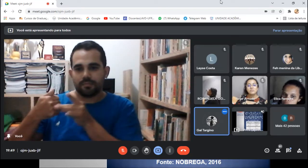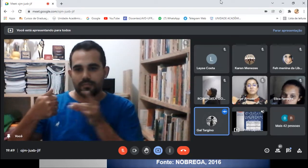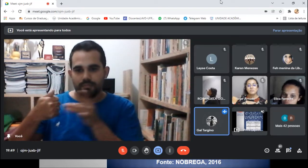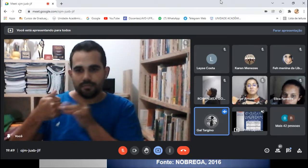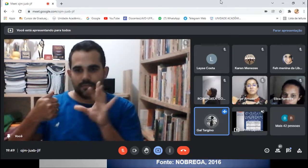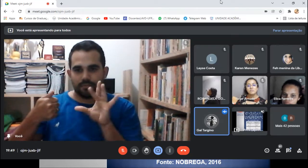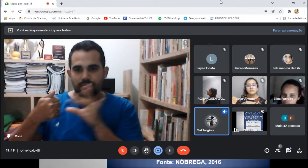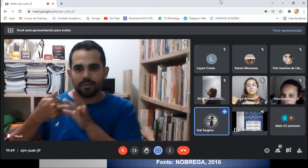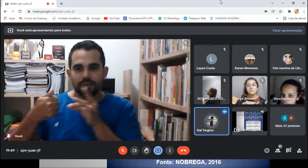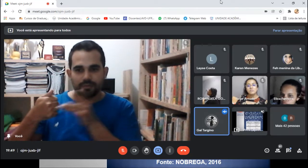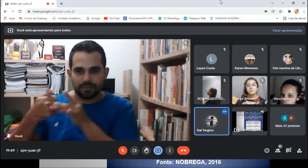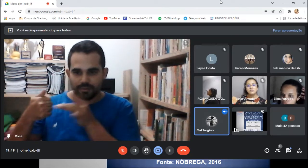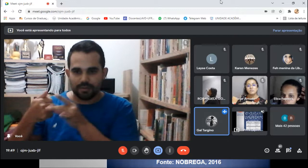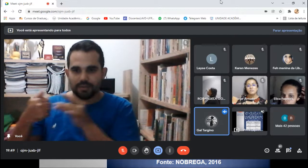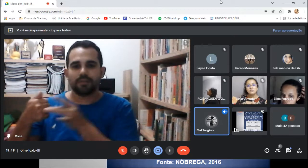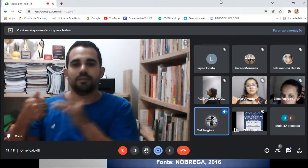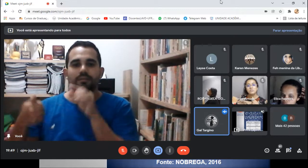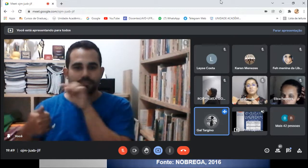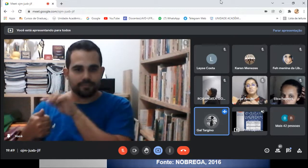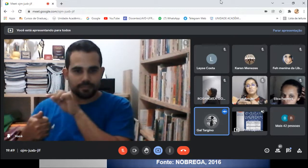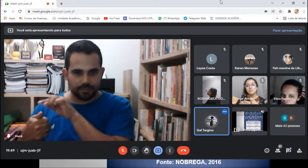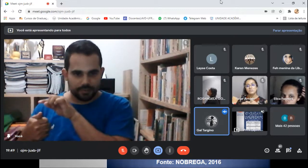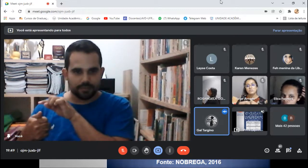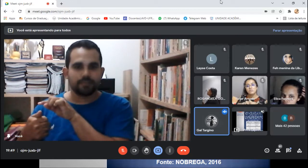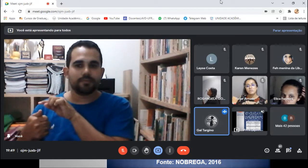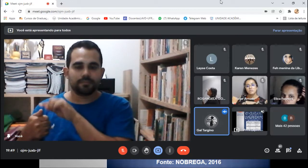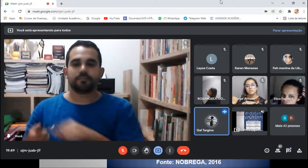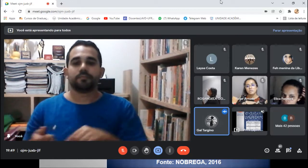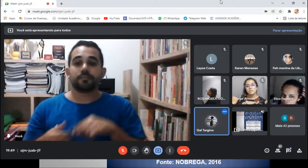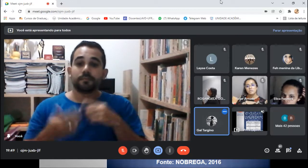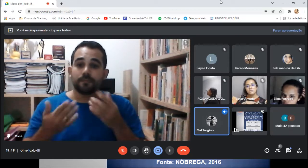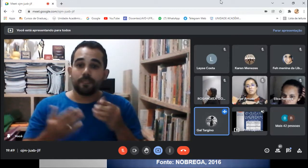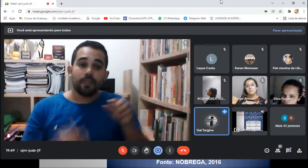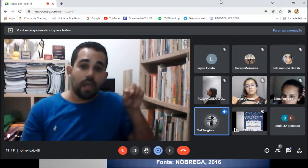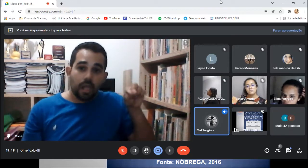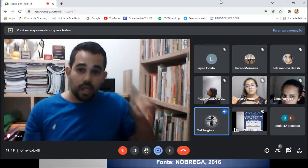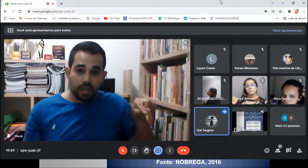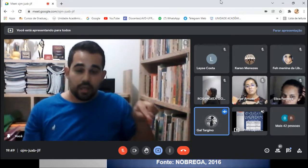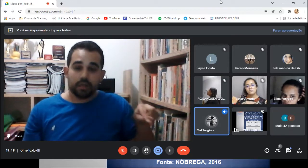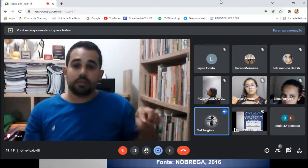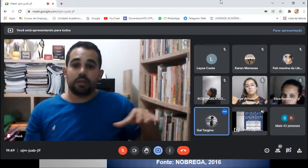Então, o sinal de signo é esse, signética. Esse é o sinal de signética.